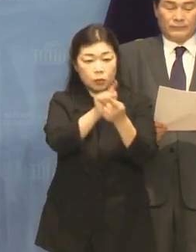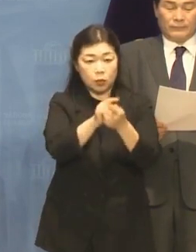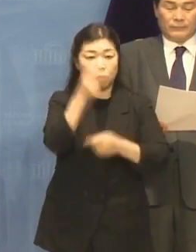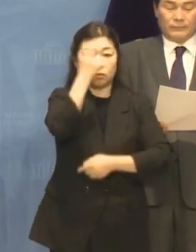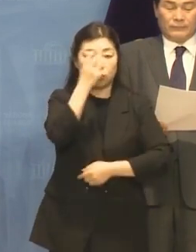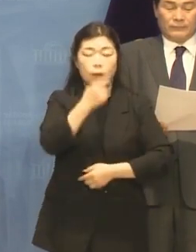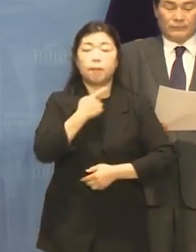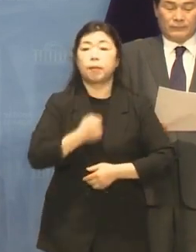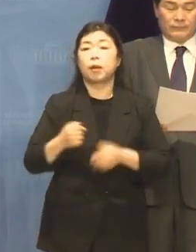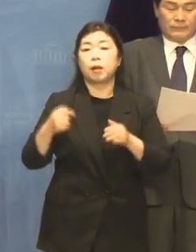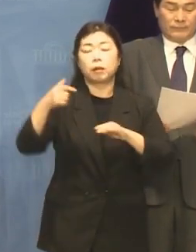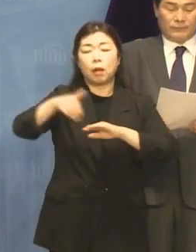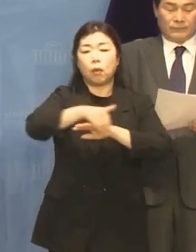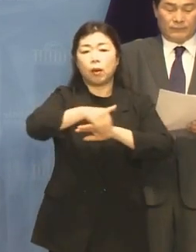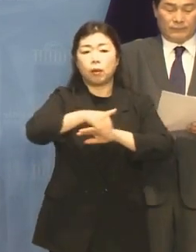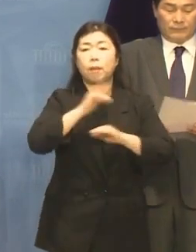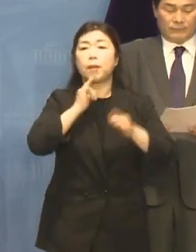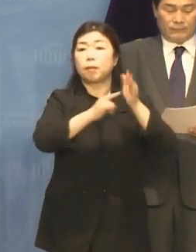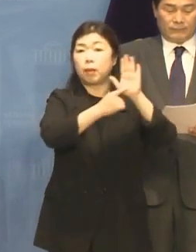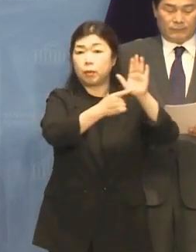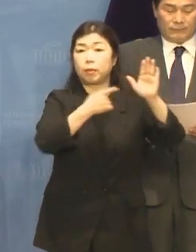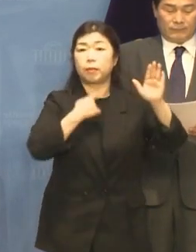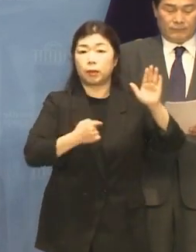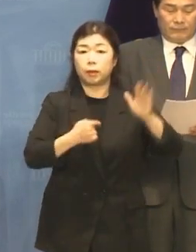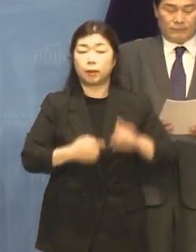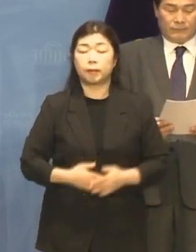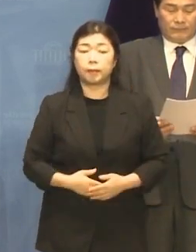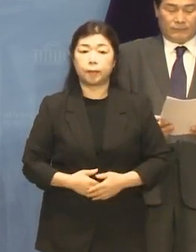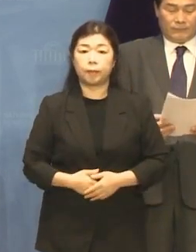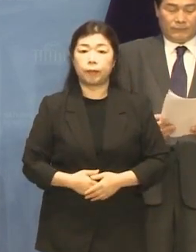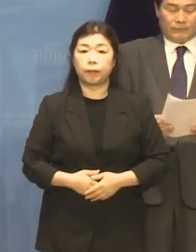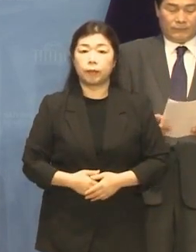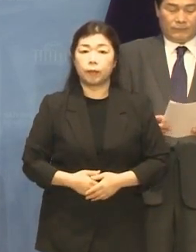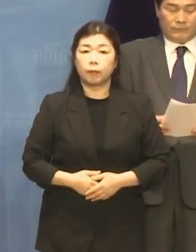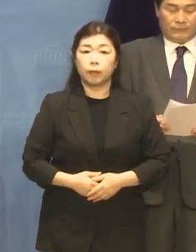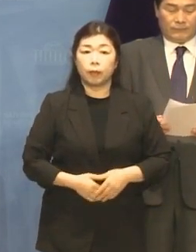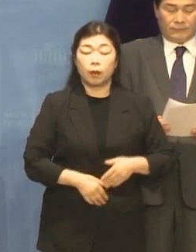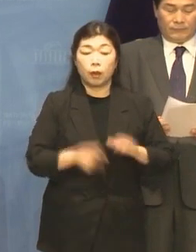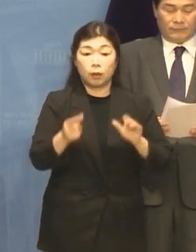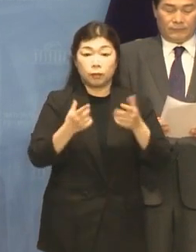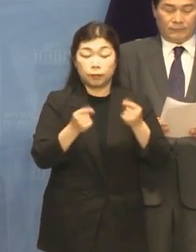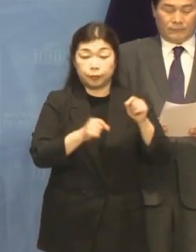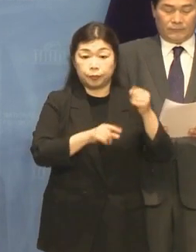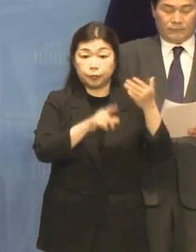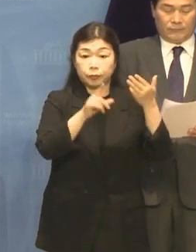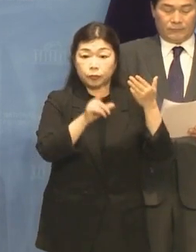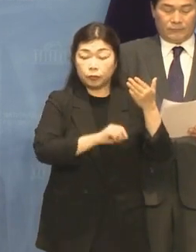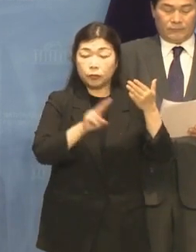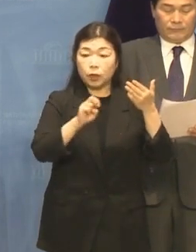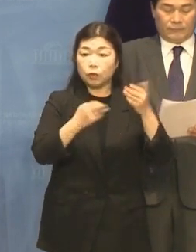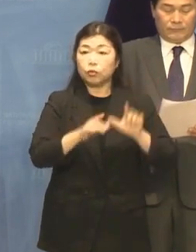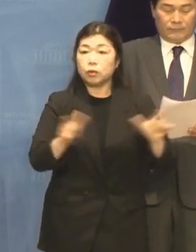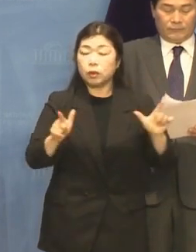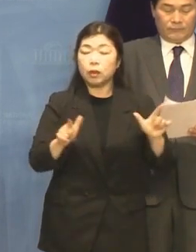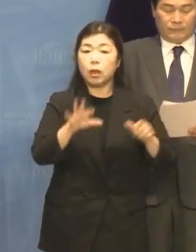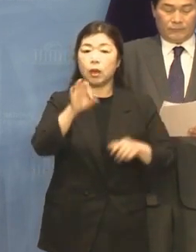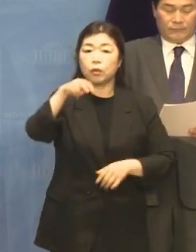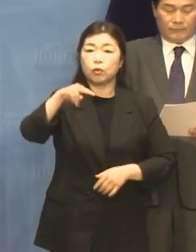조사를 진행할 계획이라고 발표했습니다. 같은 달 29일 수사 브리핑에서 윤성현